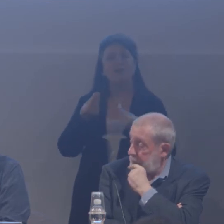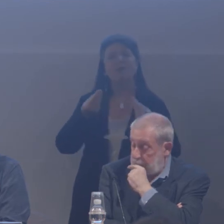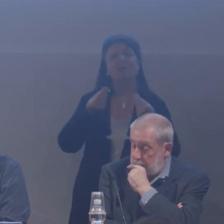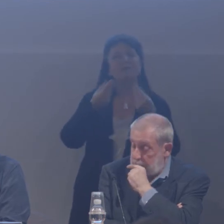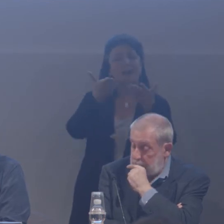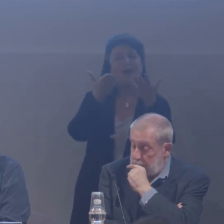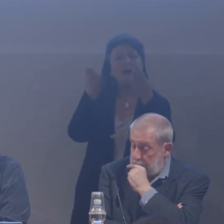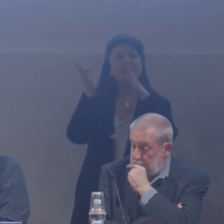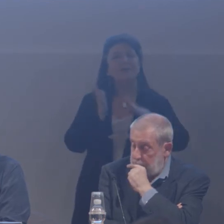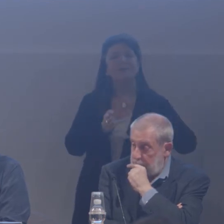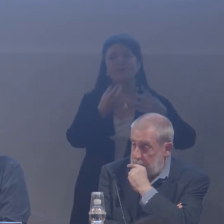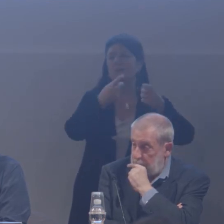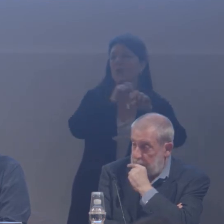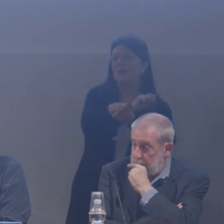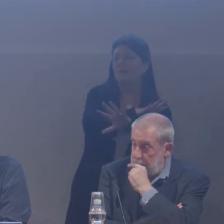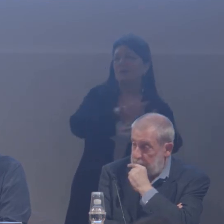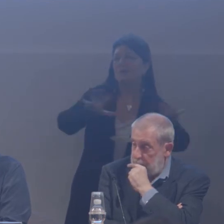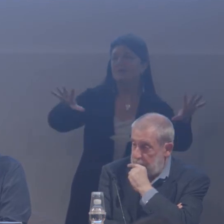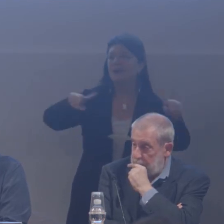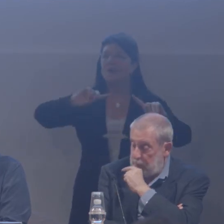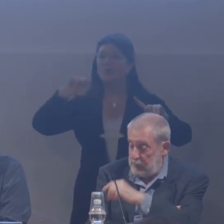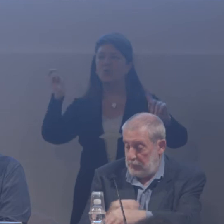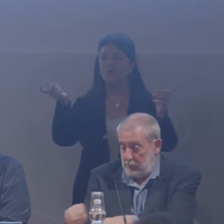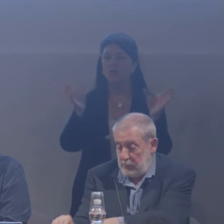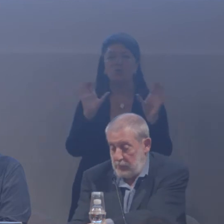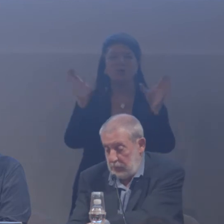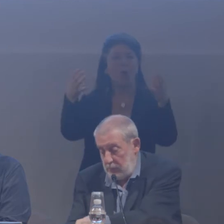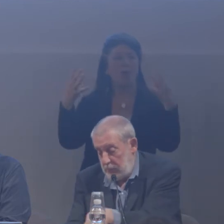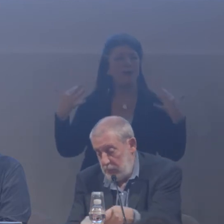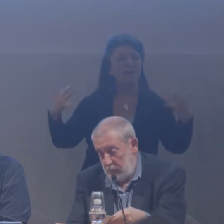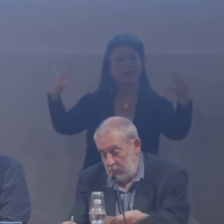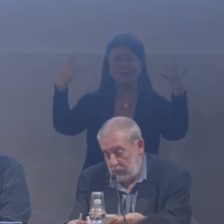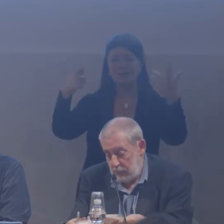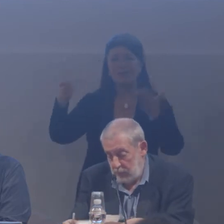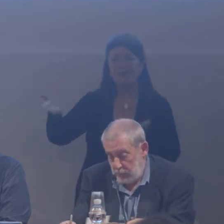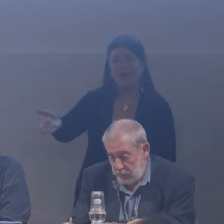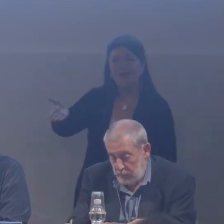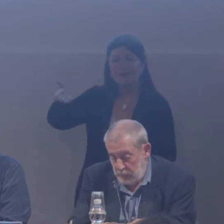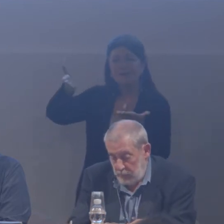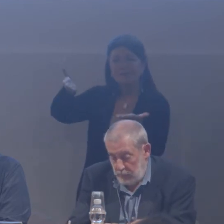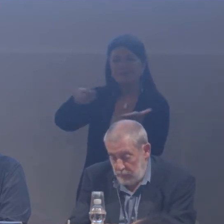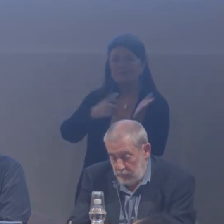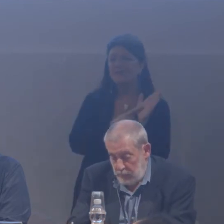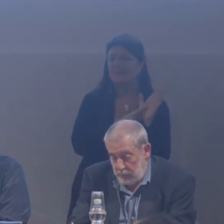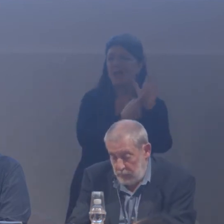una testimonianza collettiva, la testimonianza